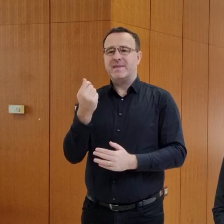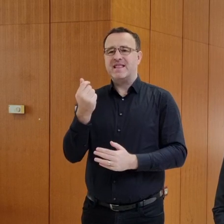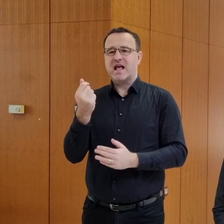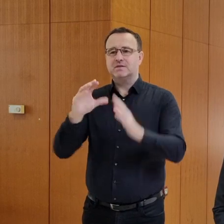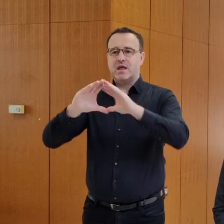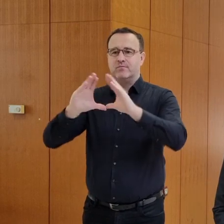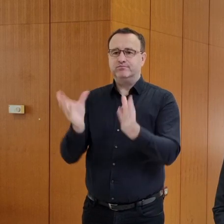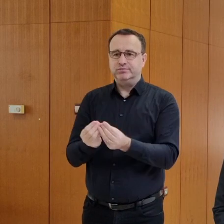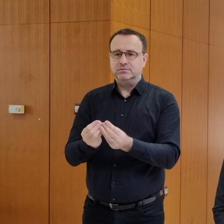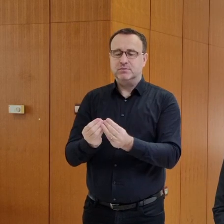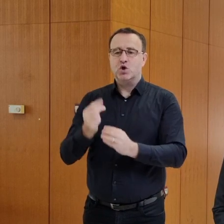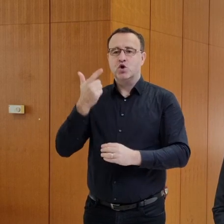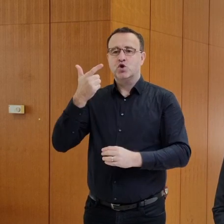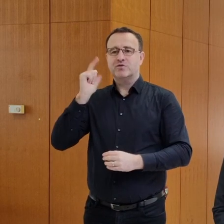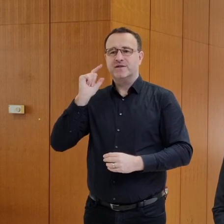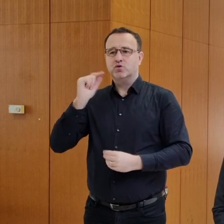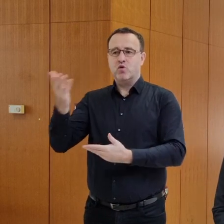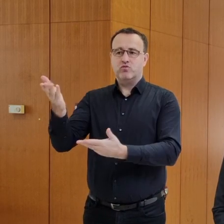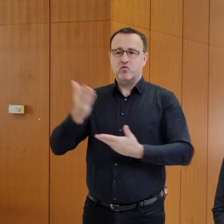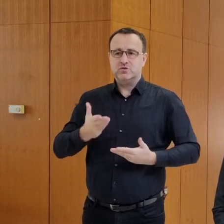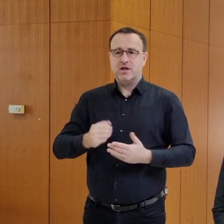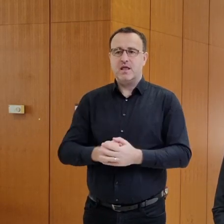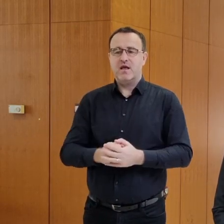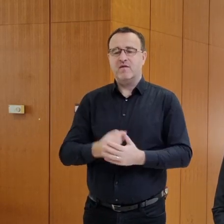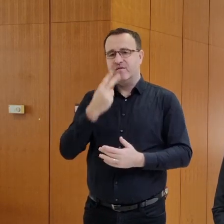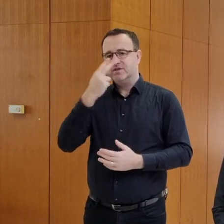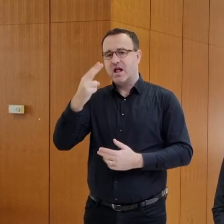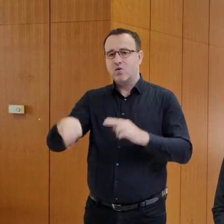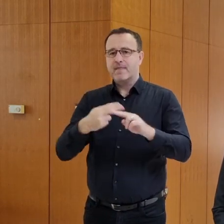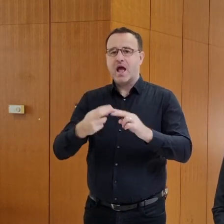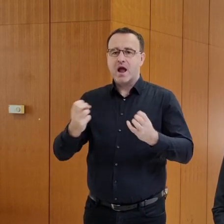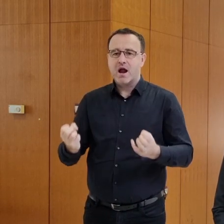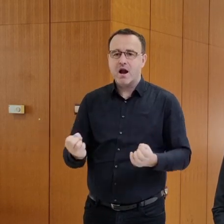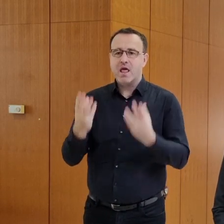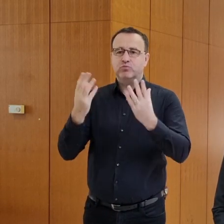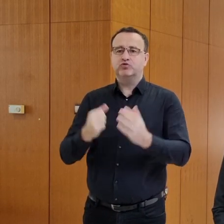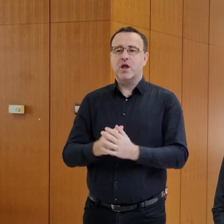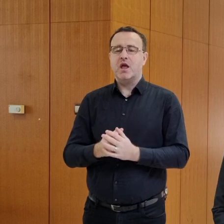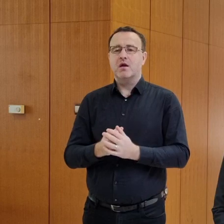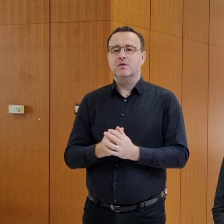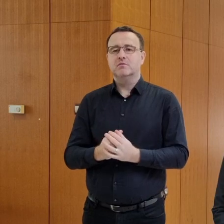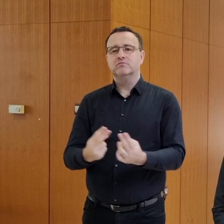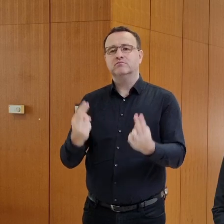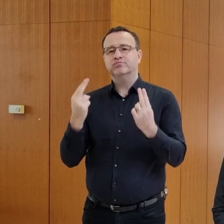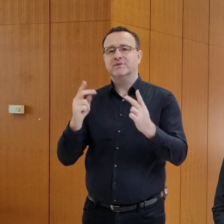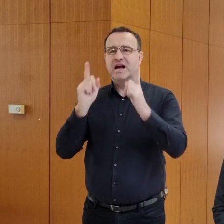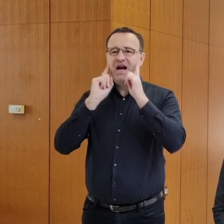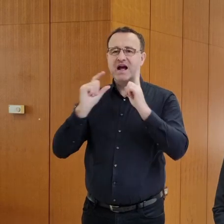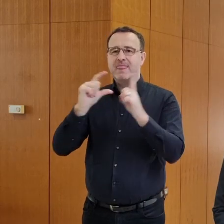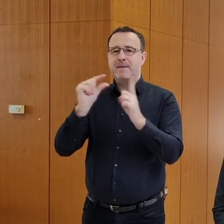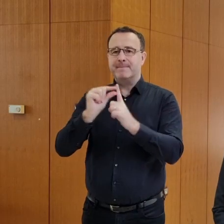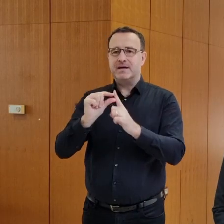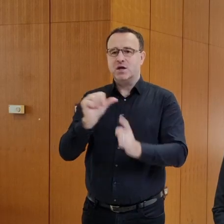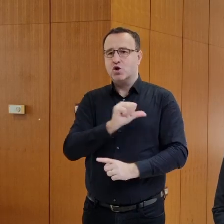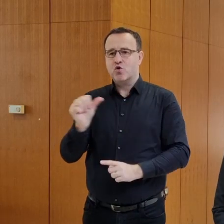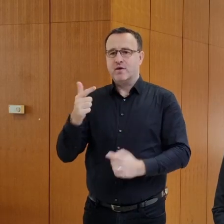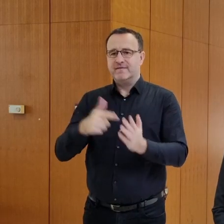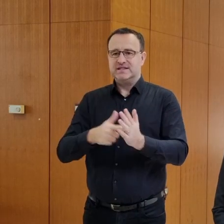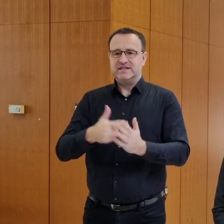kde Slovensko dostane vzhľadom na lepšie ukazovatele pri HDP v roku 2020 a